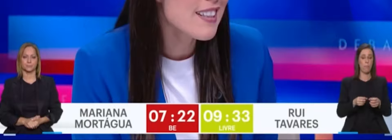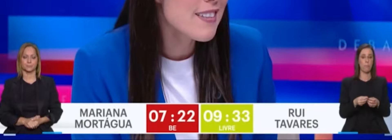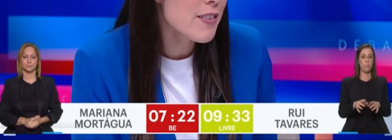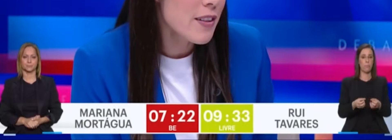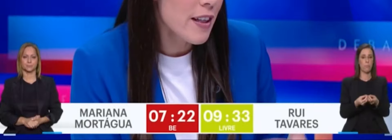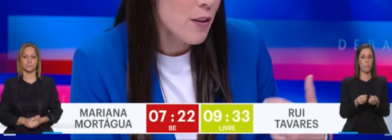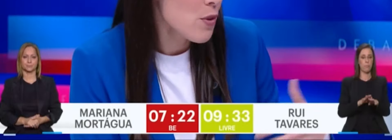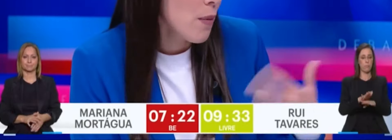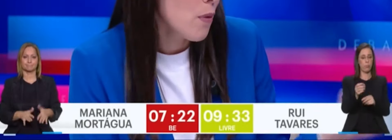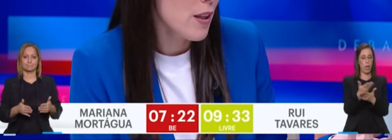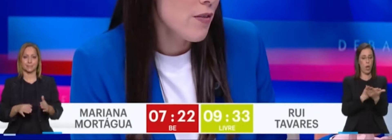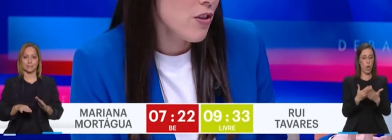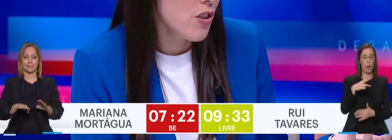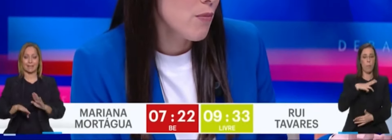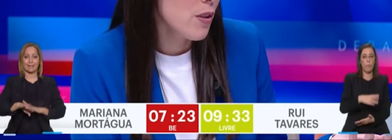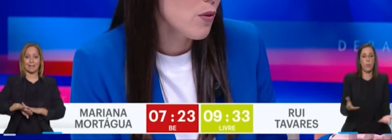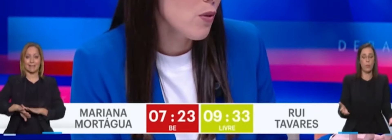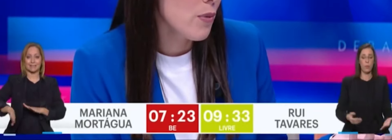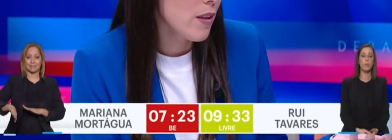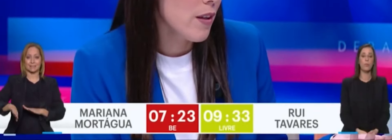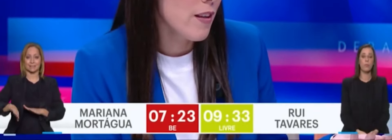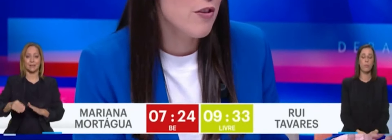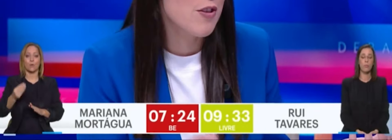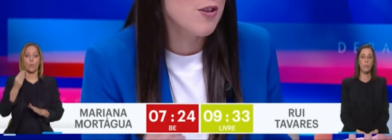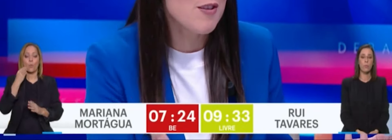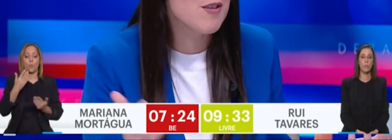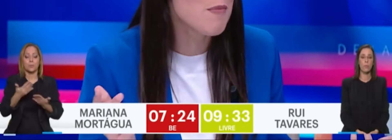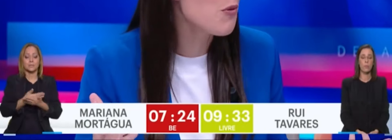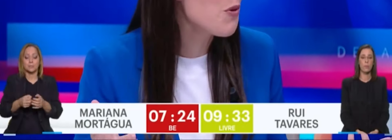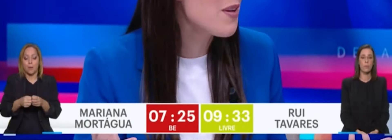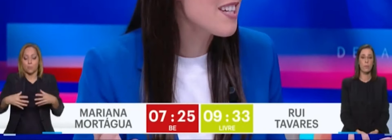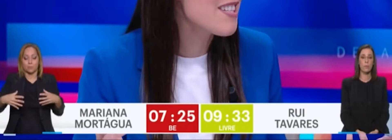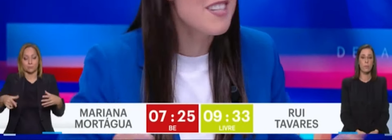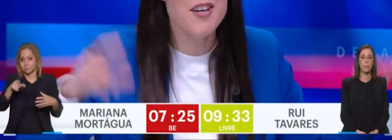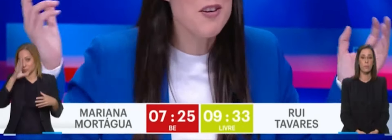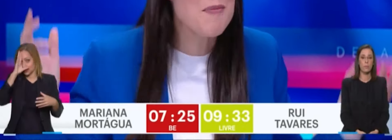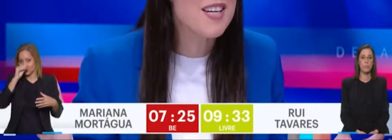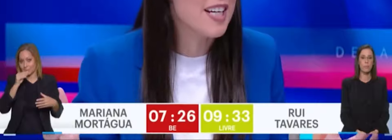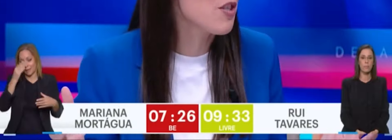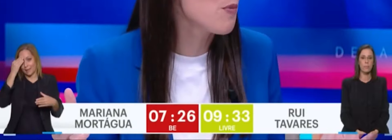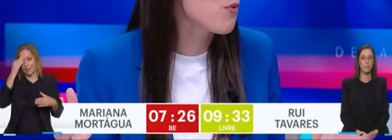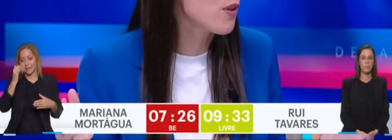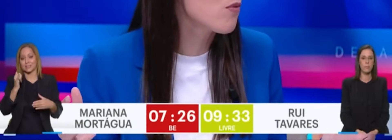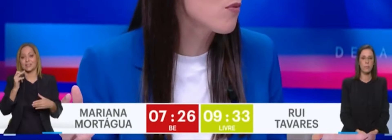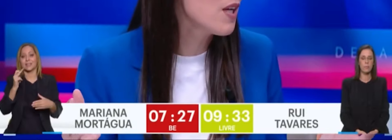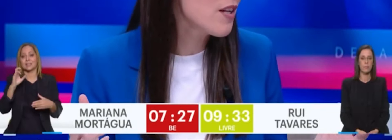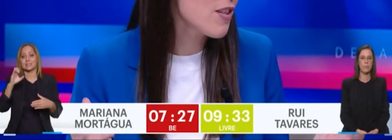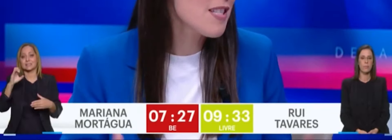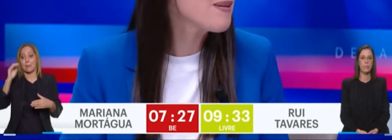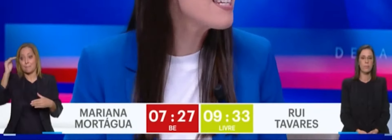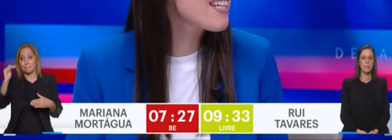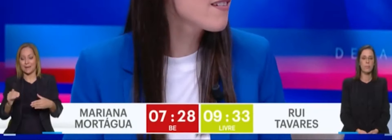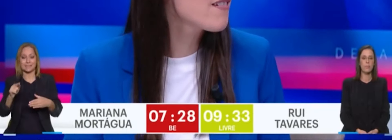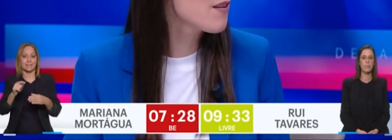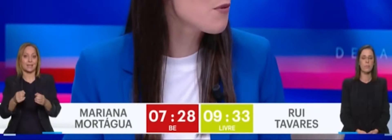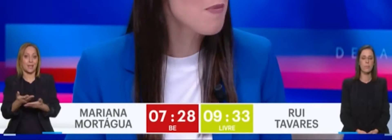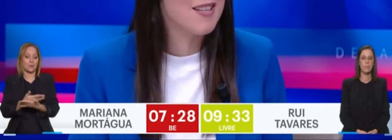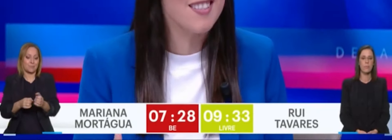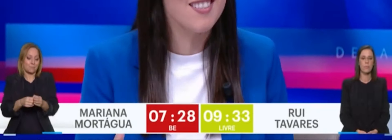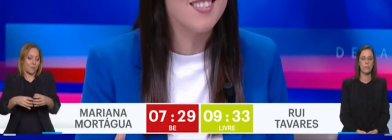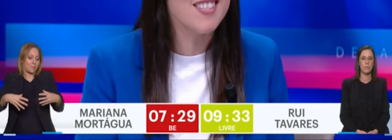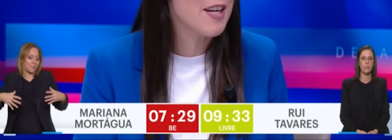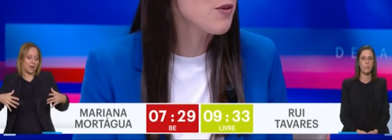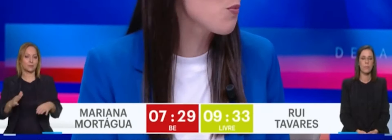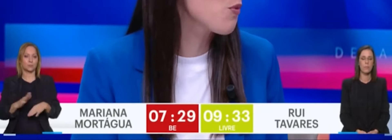económico do país só que a direita não sabe como é que se faz crescimento económico a direito achas que se diminui o irc e a economia cresce e portanto está sempre exenta de ter um